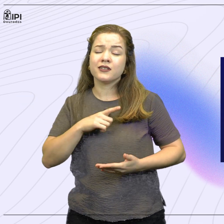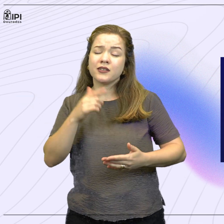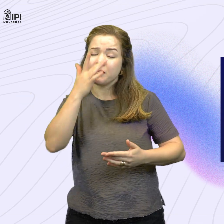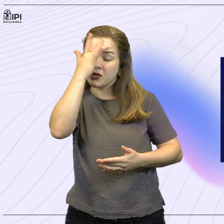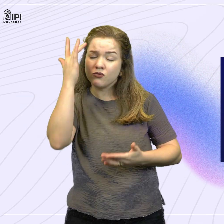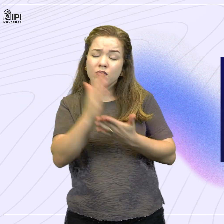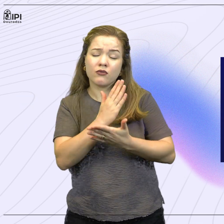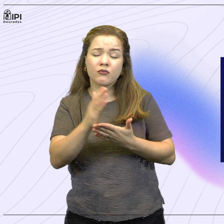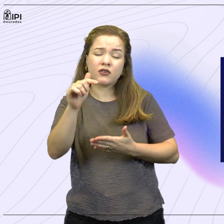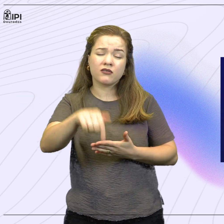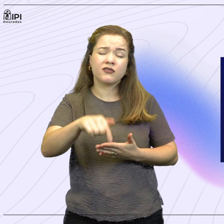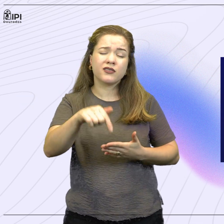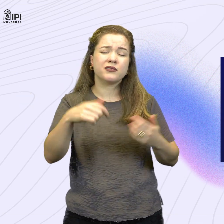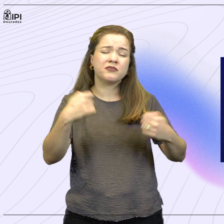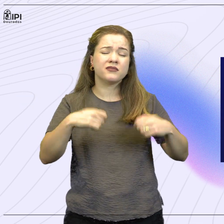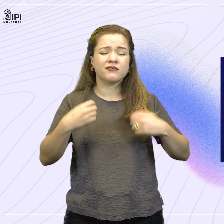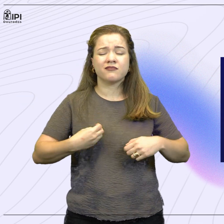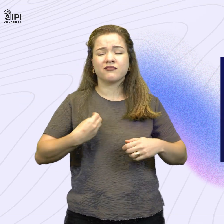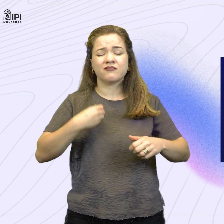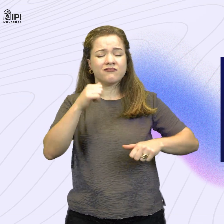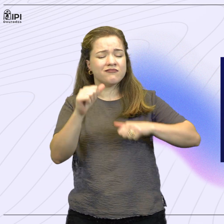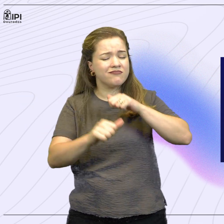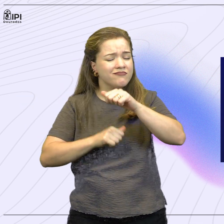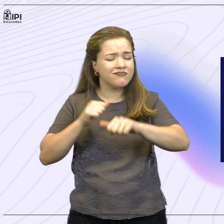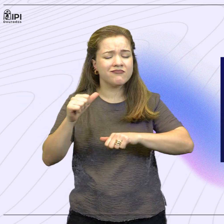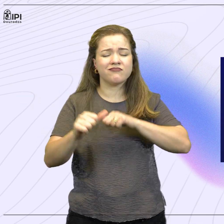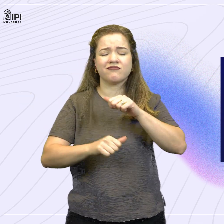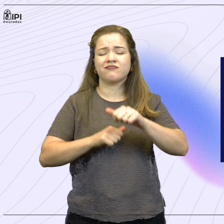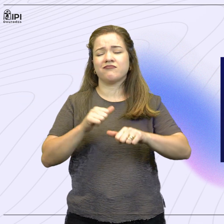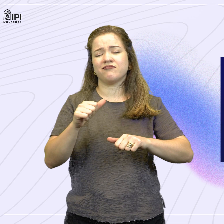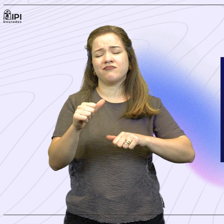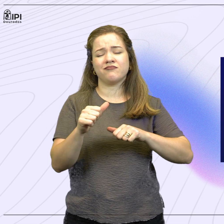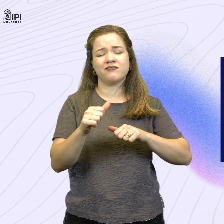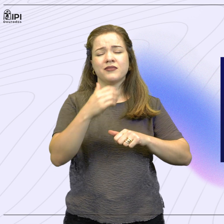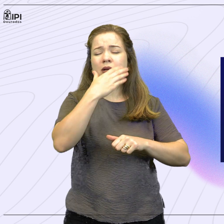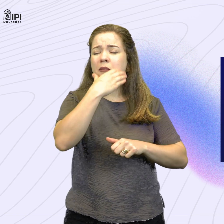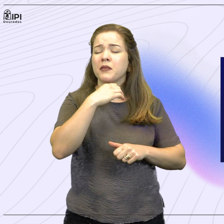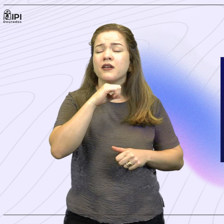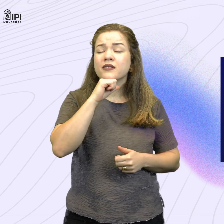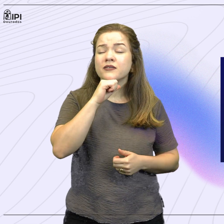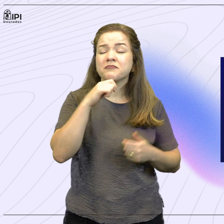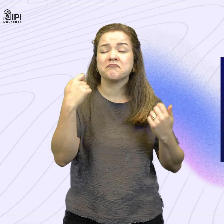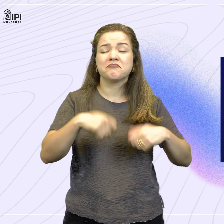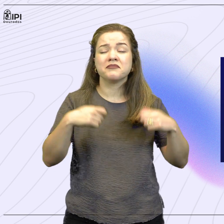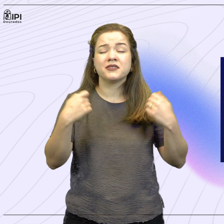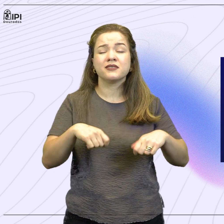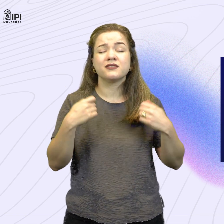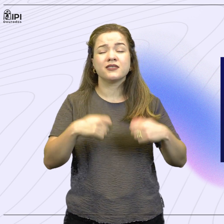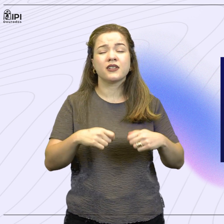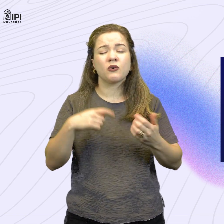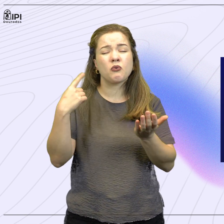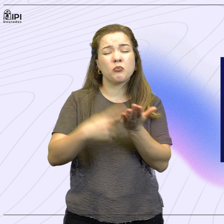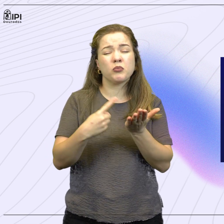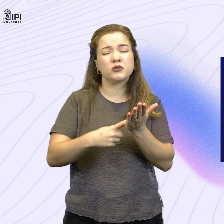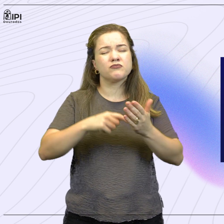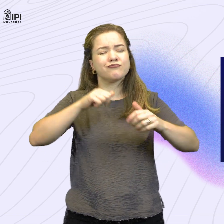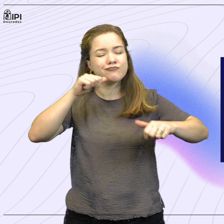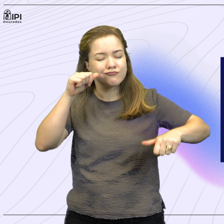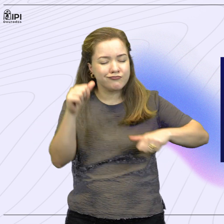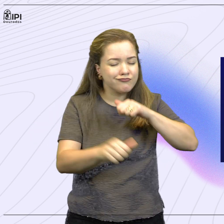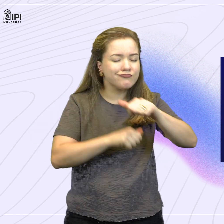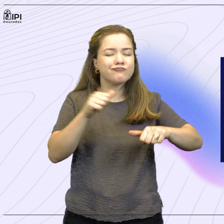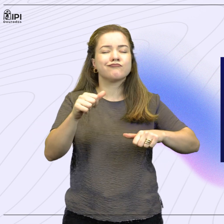precisam ser renovadas, Deus, precisam ser restauradas, Pai, precisam renovar os seus compromissos com o Senhor,